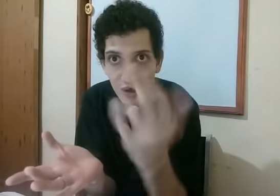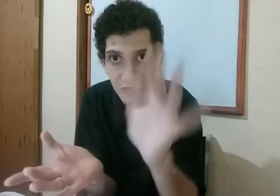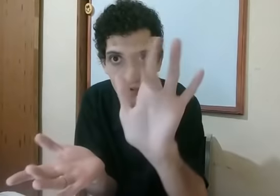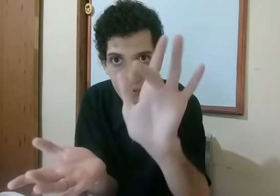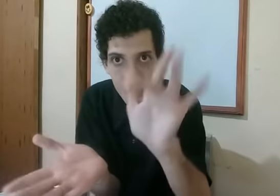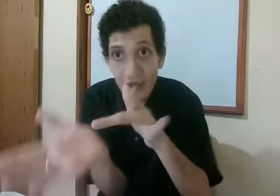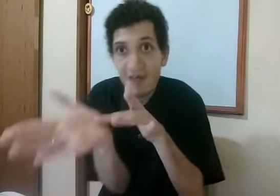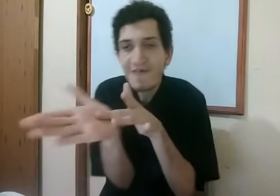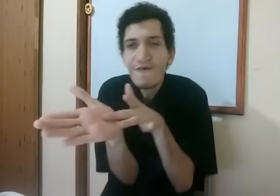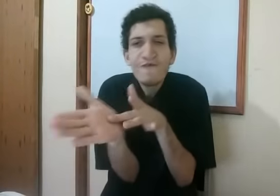feio. Ok?